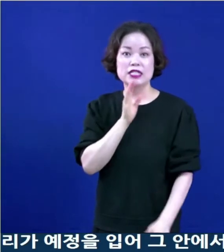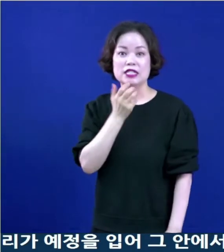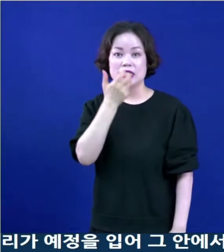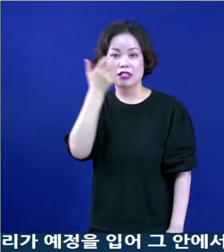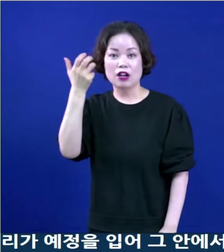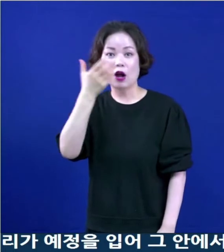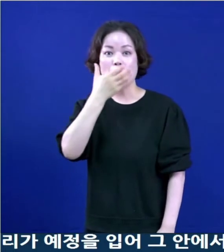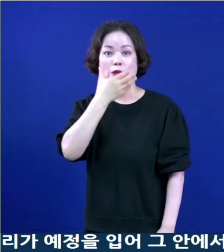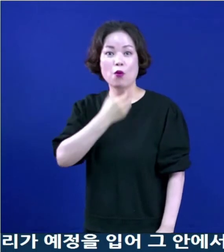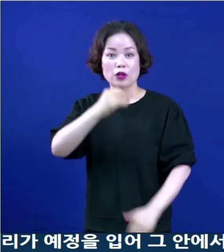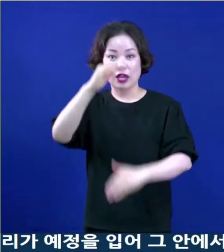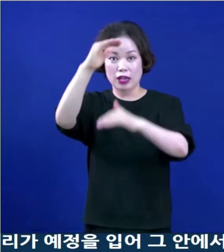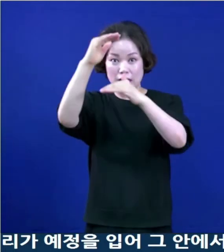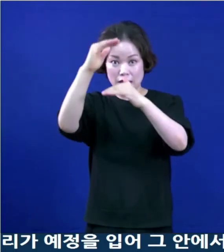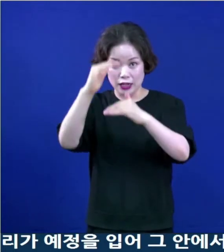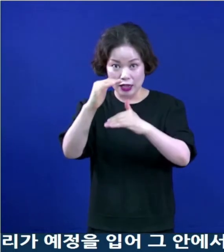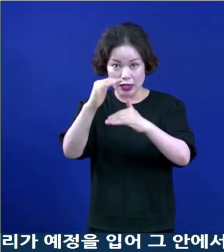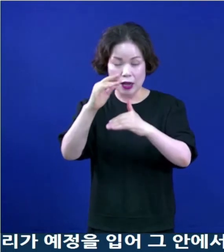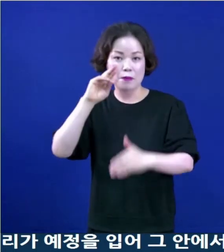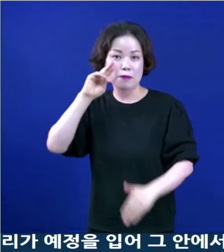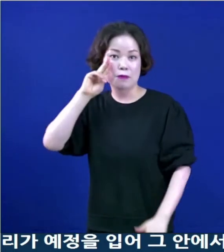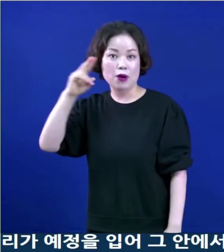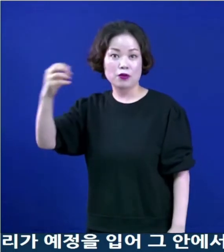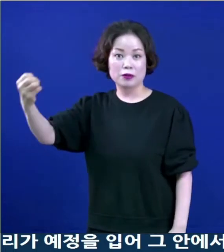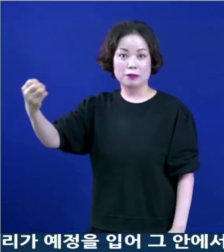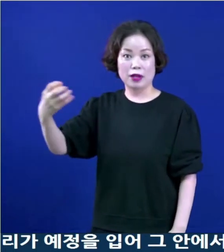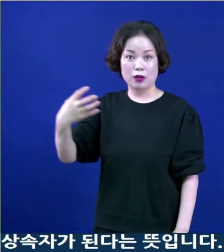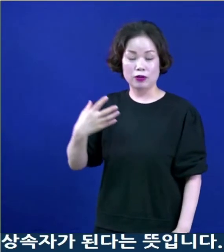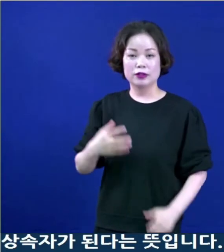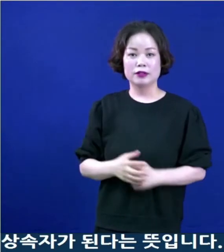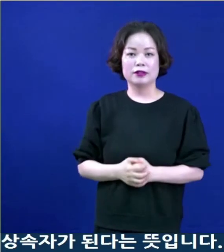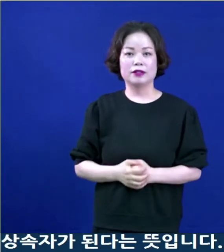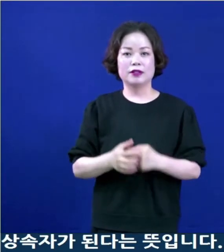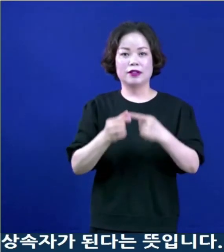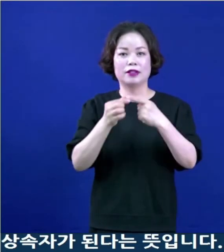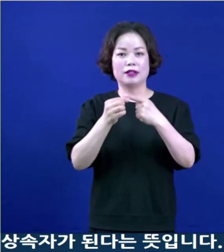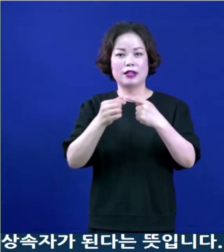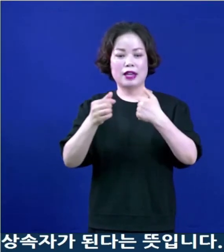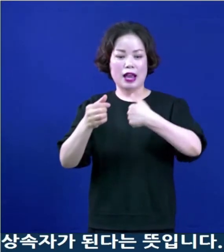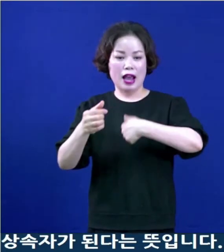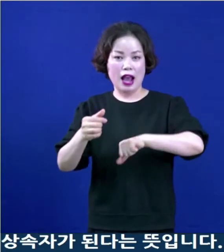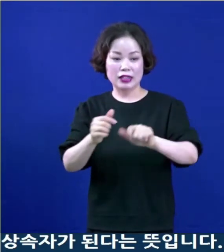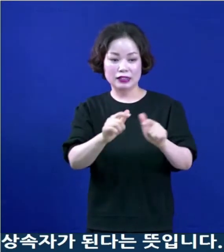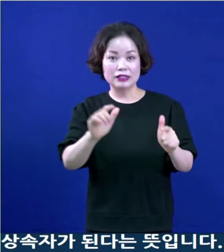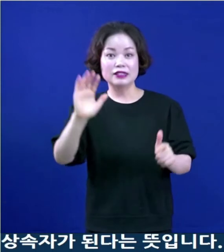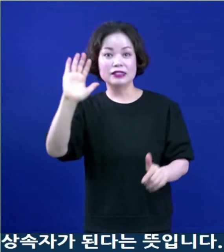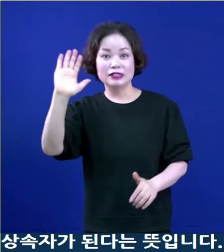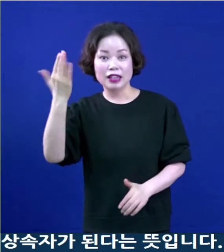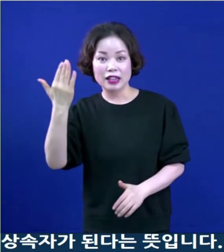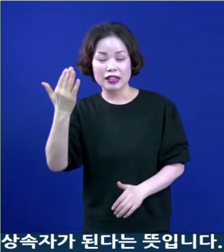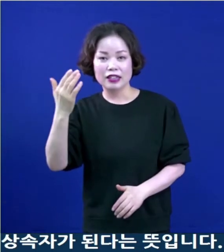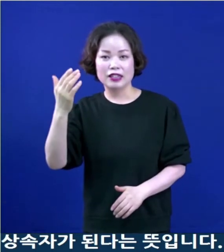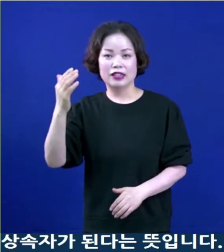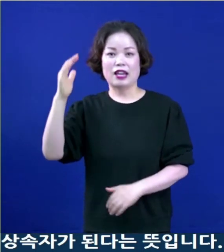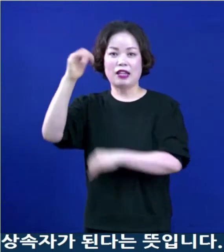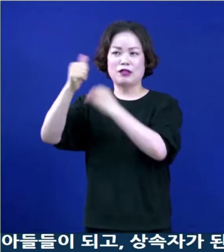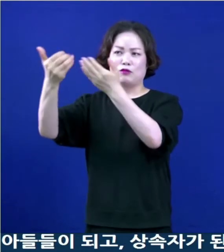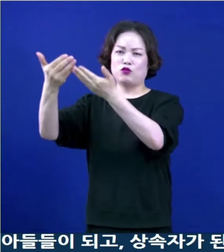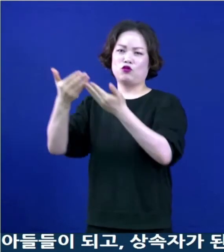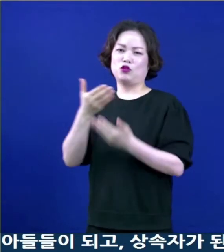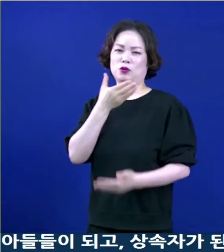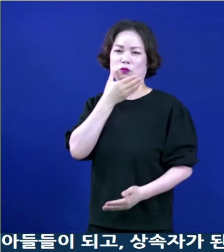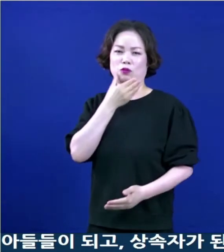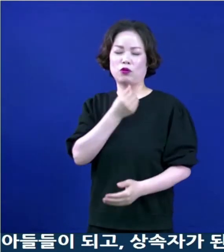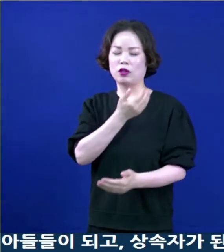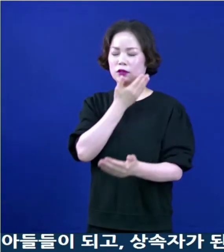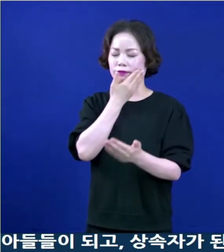기본적인 내용으로 바울이 얘기하고 있습니다. 자, 첫 번째, 아들들이 되게 한 것, 이것이 천복의